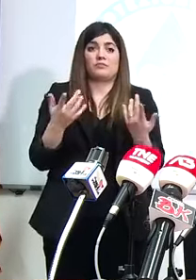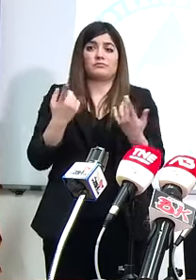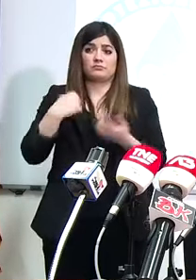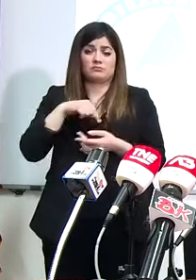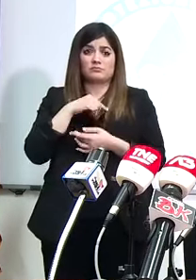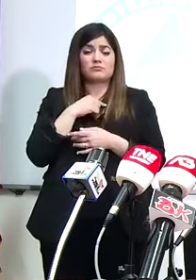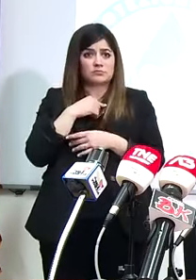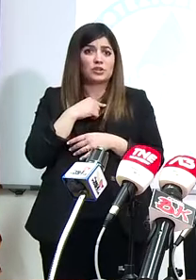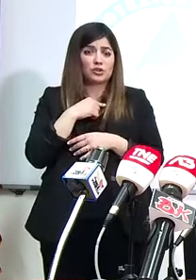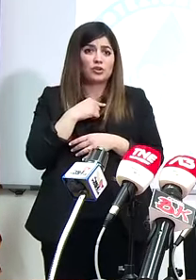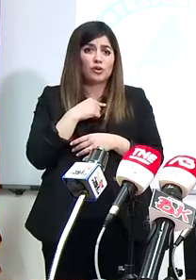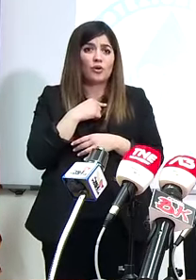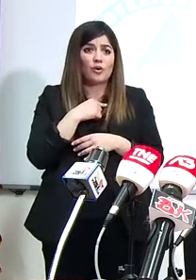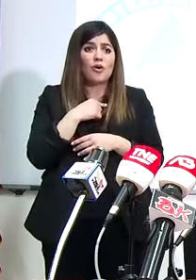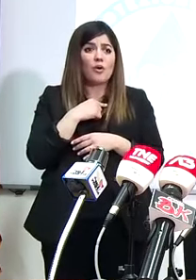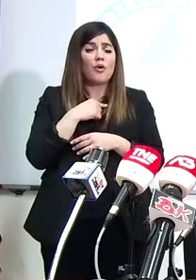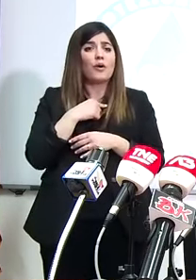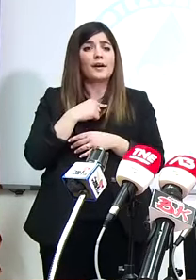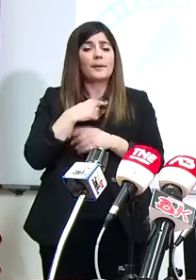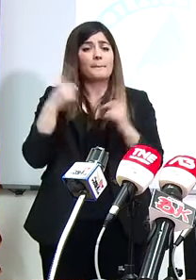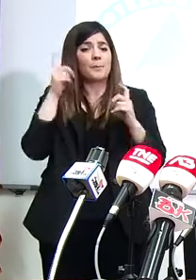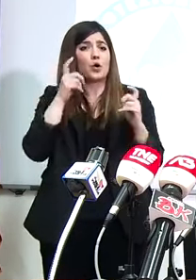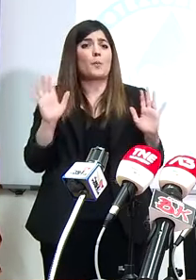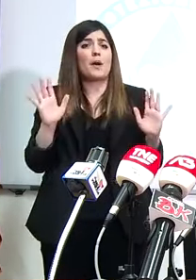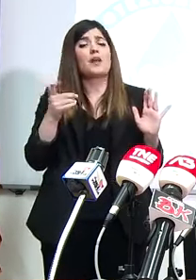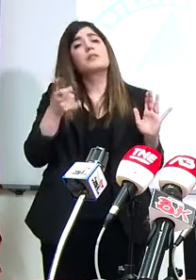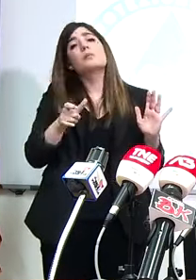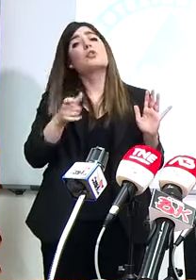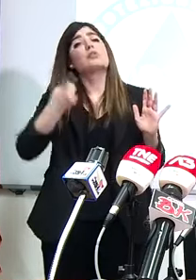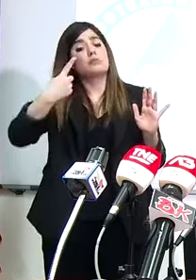fare gli amministratori significa preoccuparsi dei propri cittadini